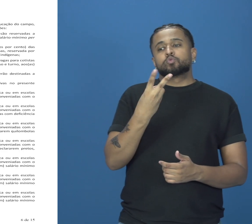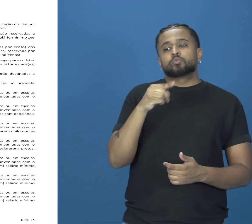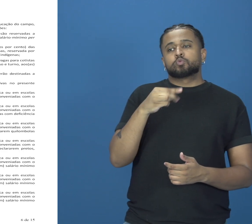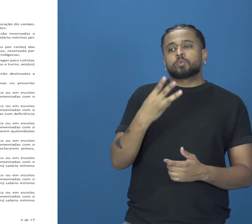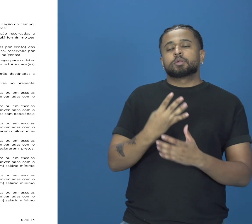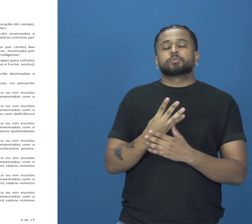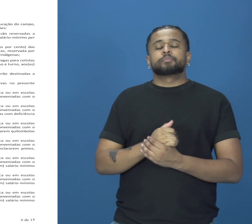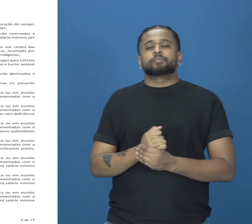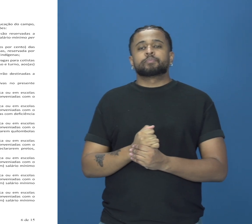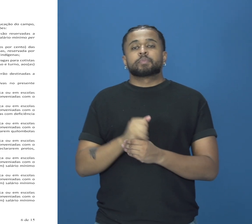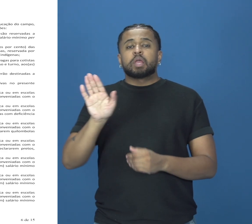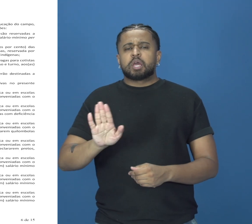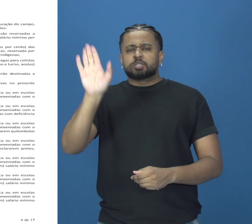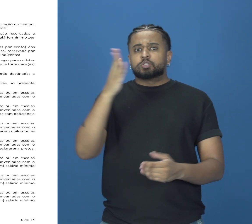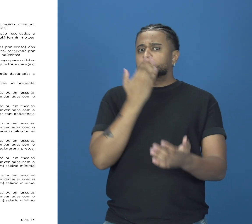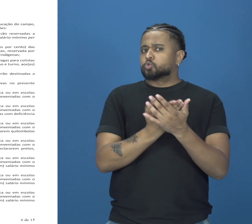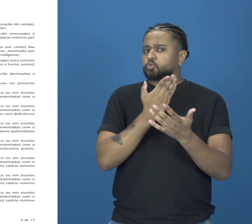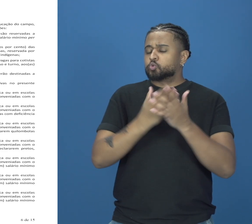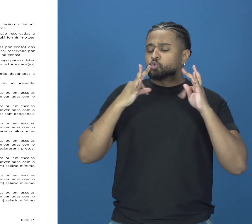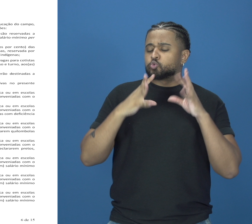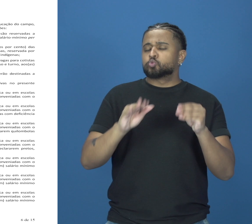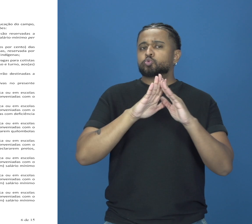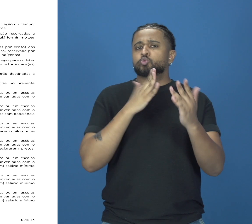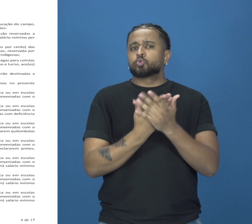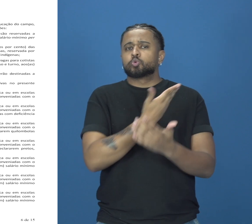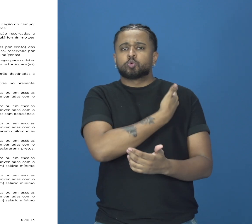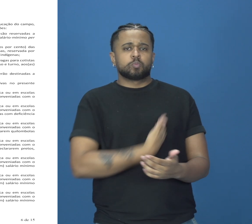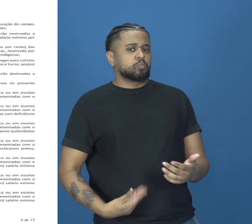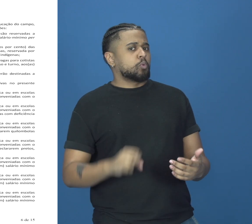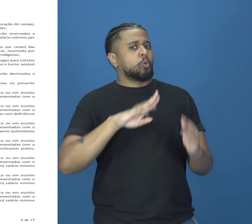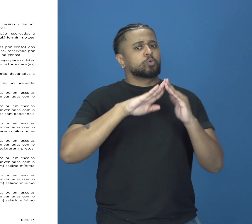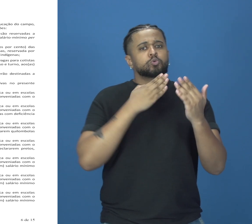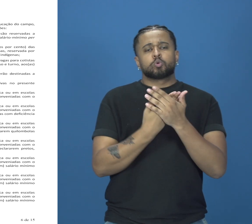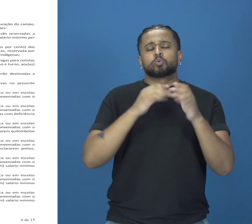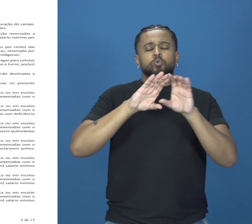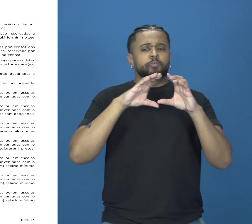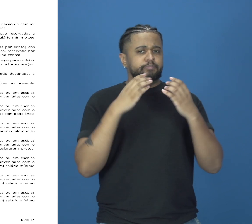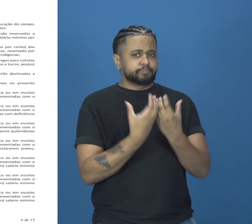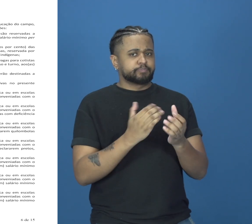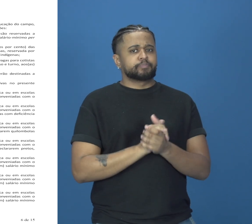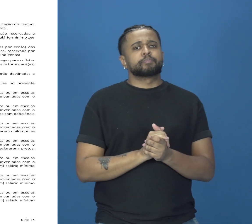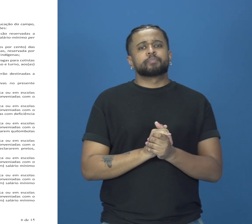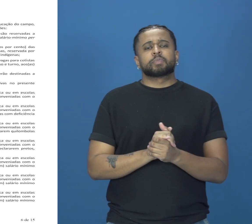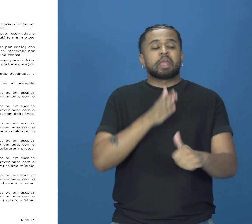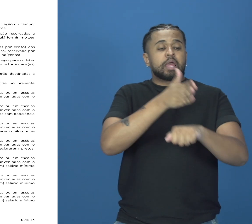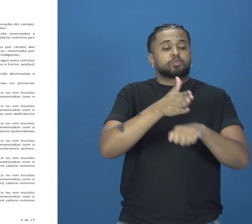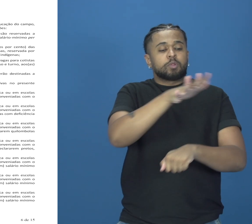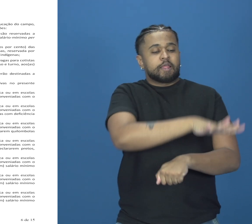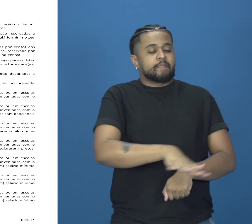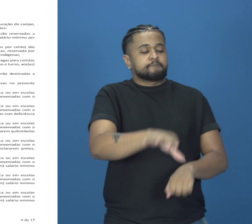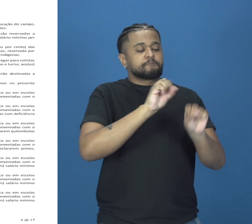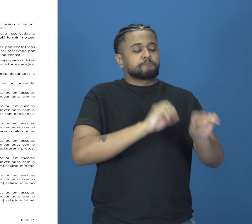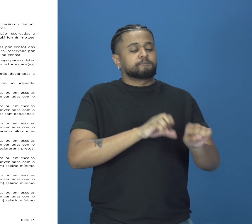6.2.4. Candidatos que estudaram integralmente em escola pública ou em escolas comunitárias que atuam no âmbito